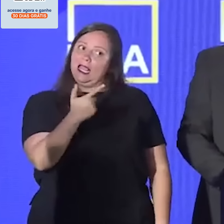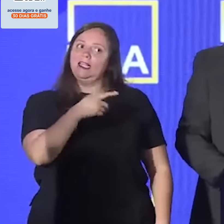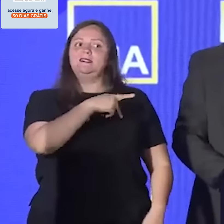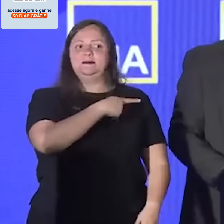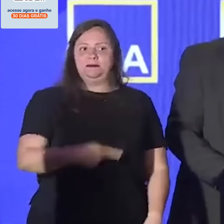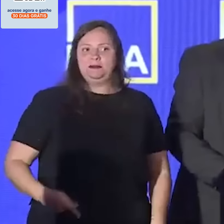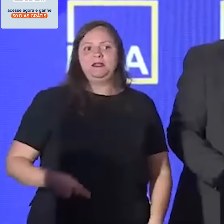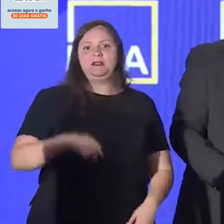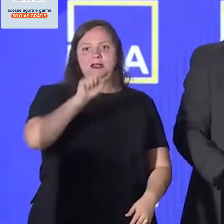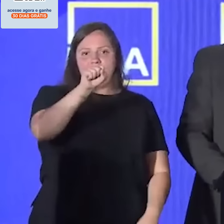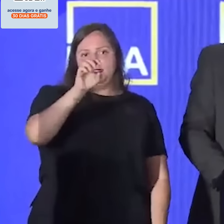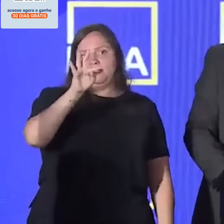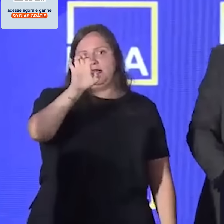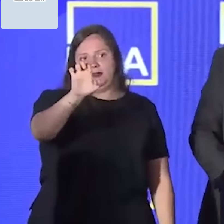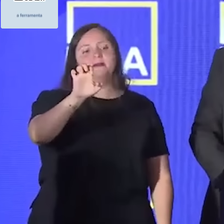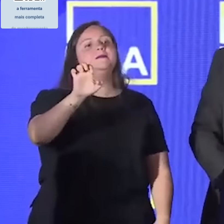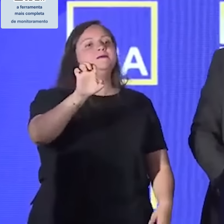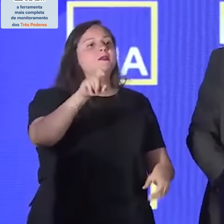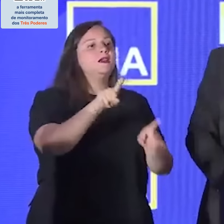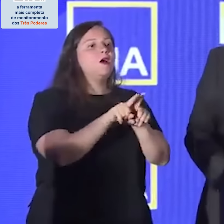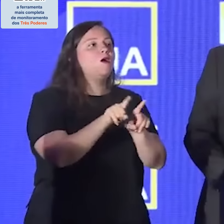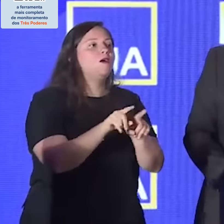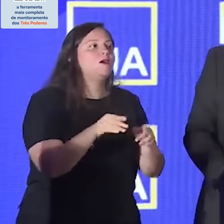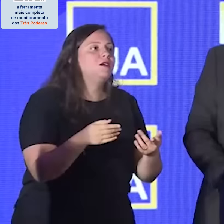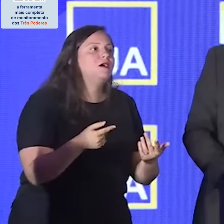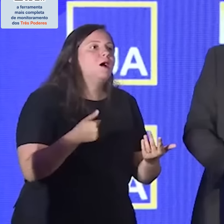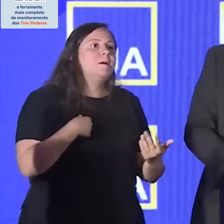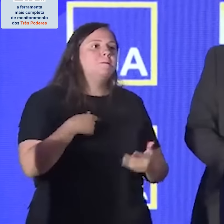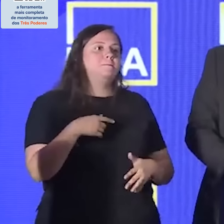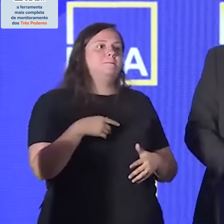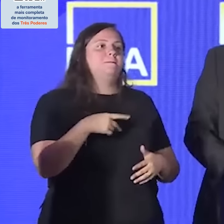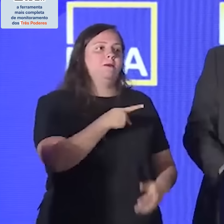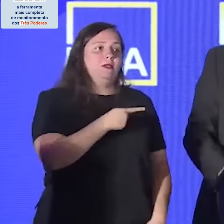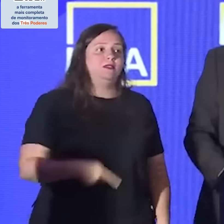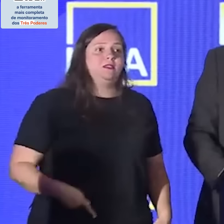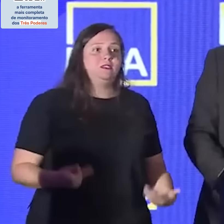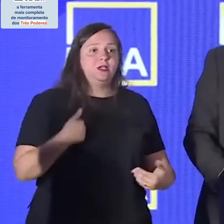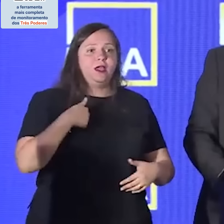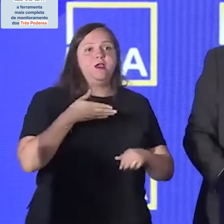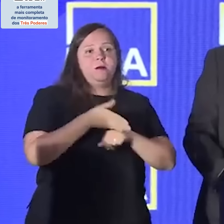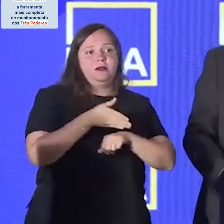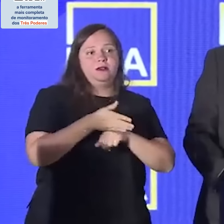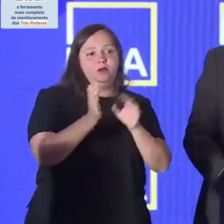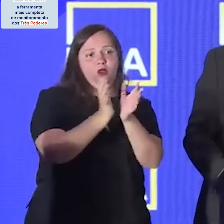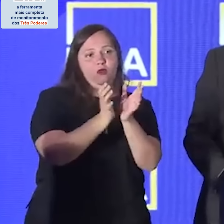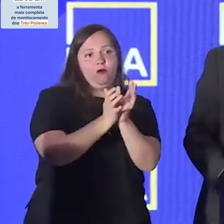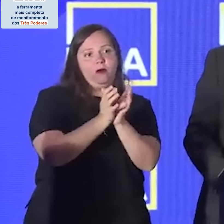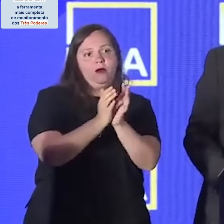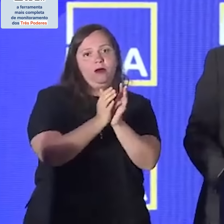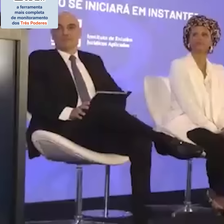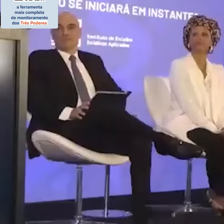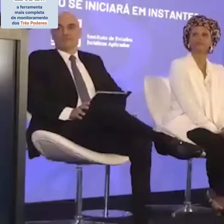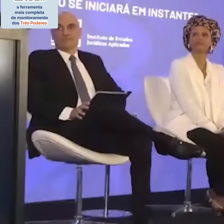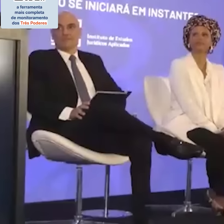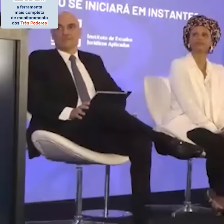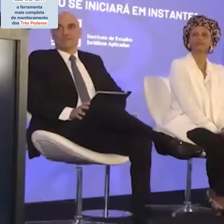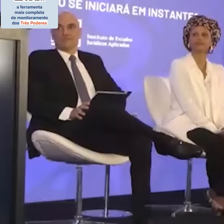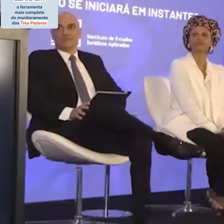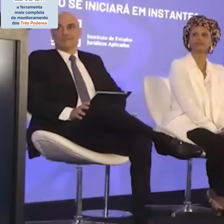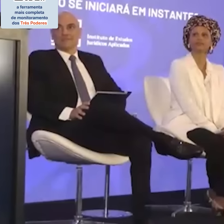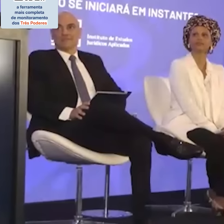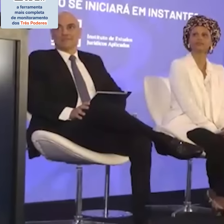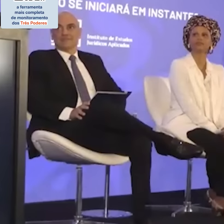Tribunal Superior Eleitoral e presidente da turma que eu faço parte no Supremo Como disse o deputado Fausto nesse